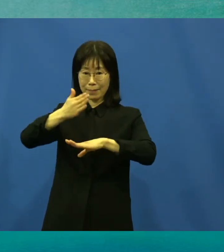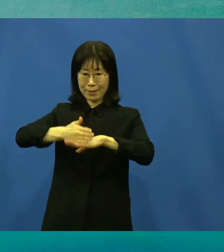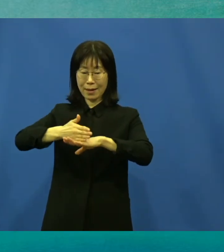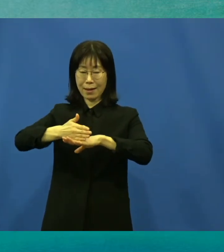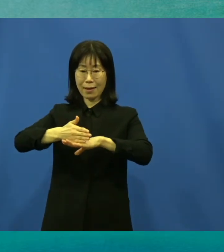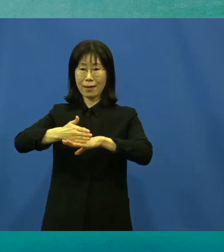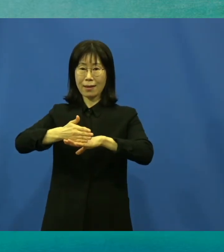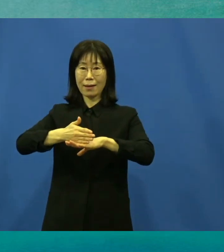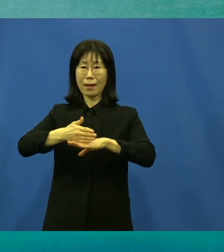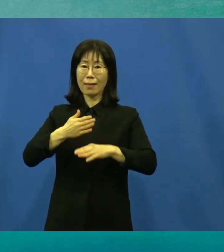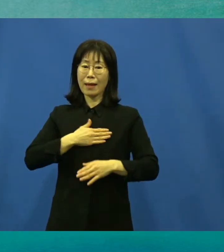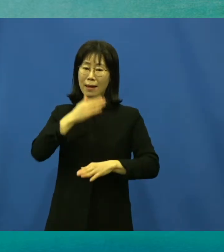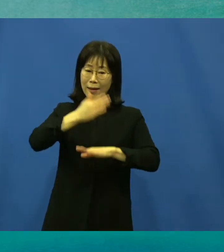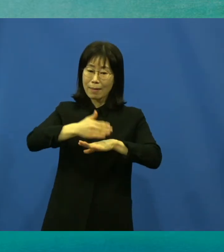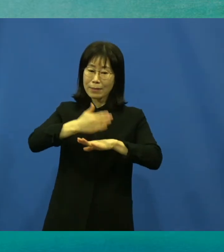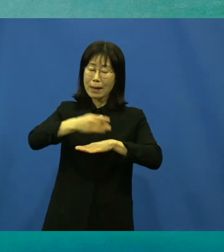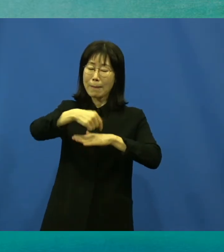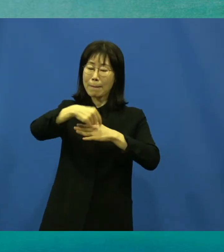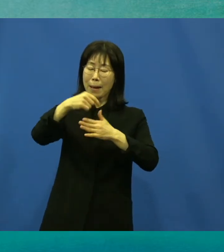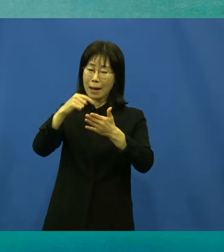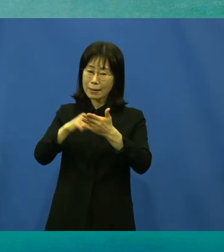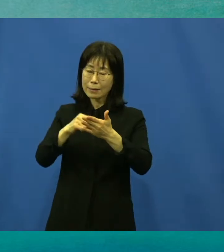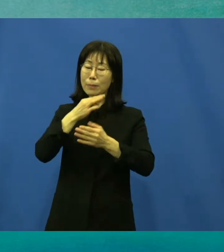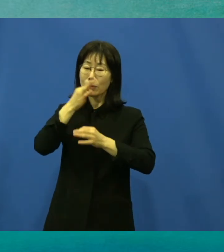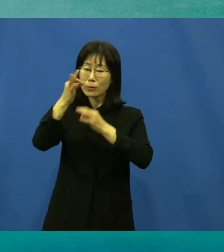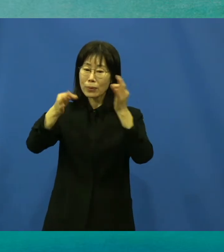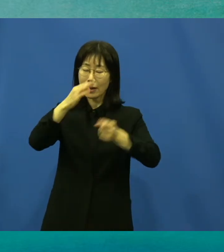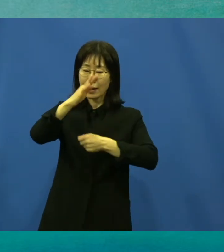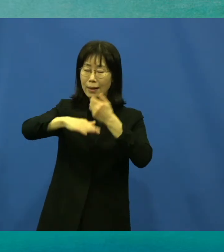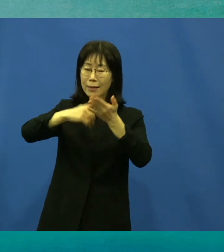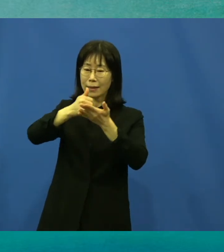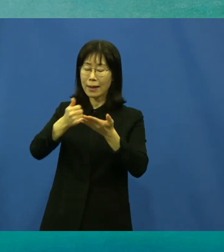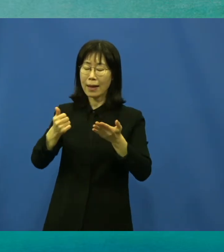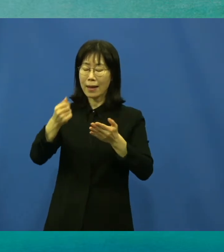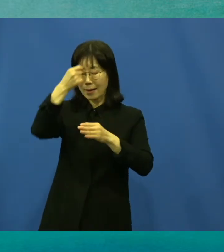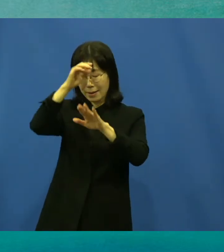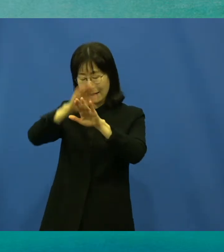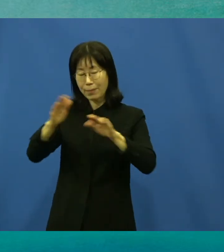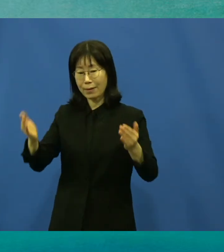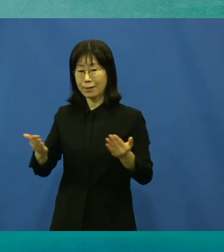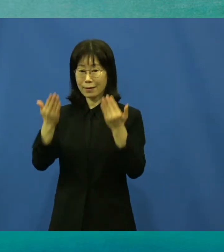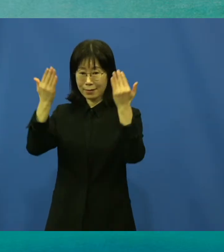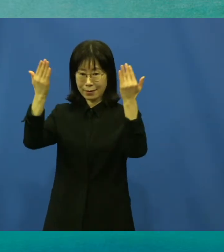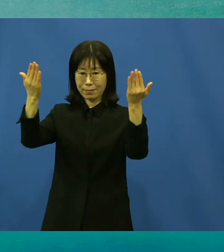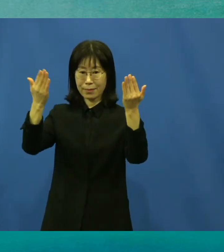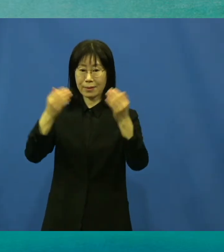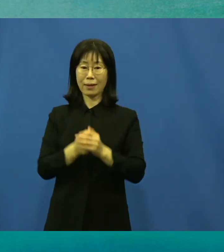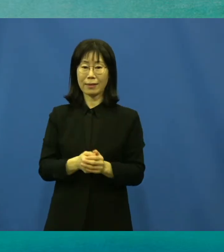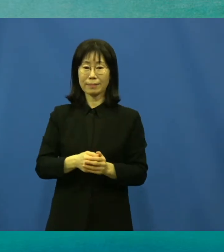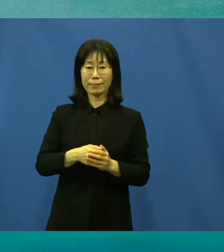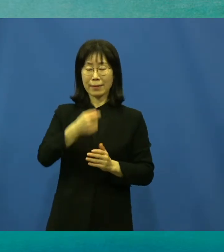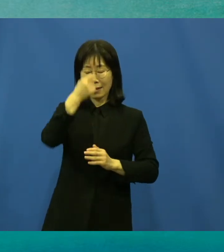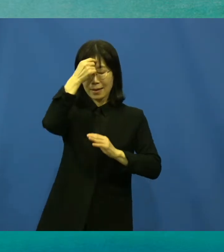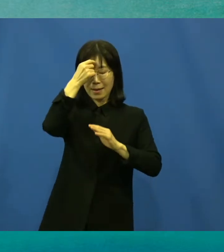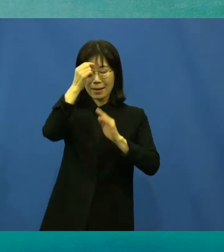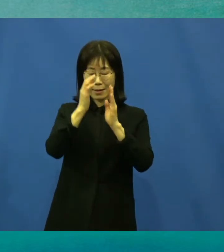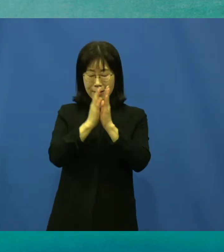감사하는 목소리로 주께 제사를 드리며. 성도 여러분, 기도의 마무리는 감사해야